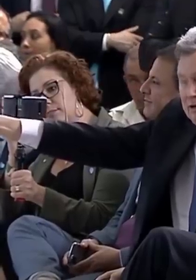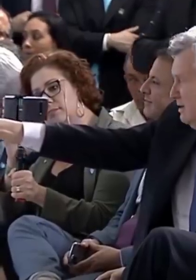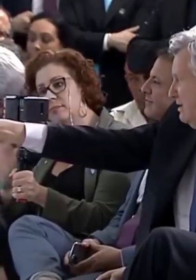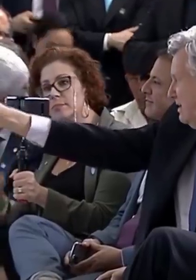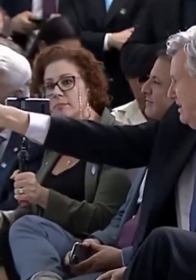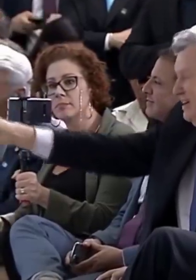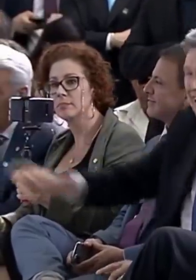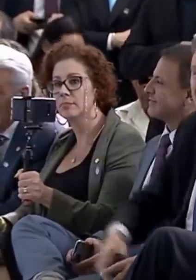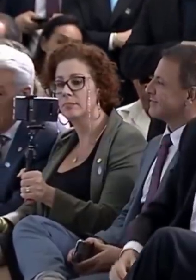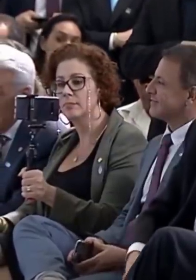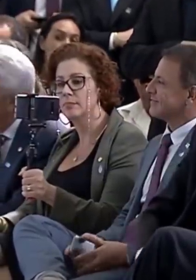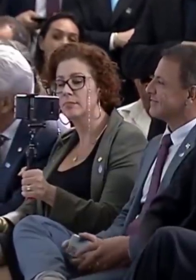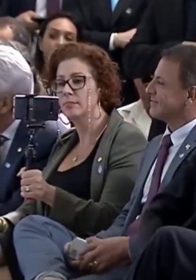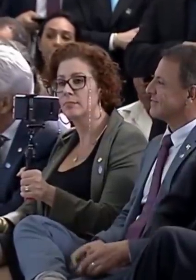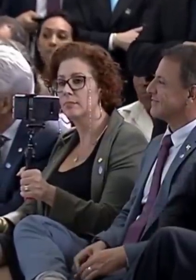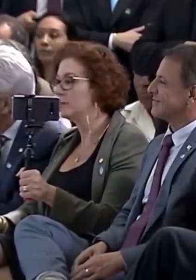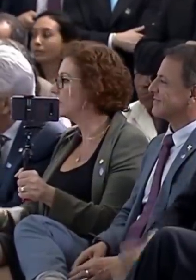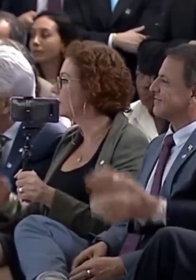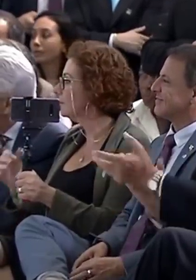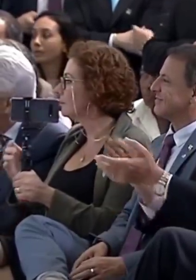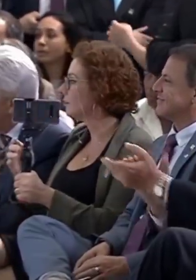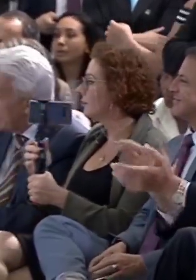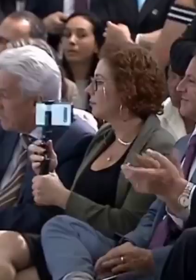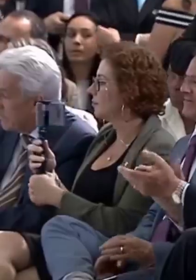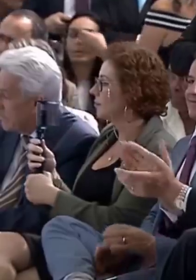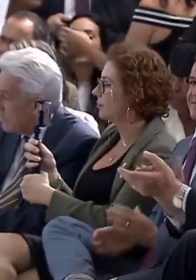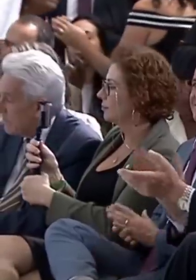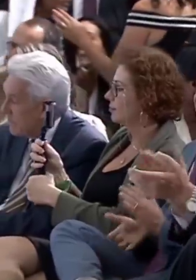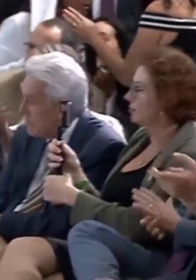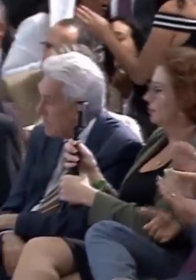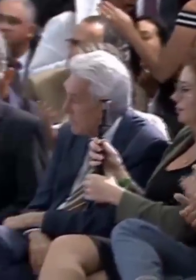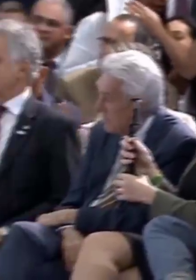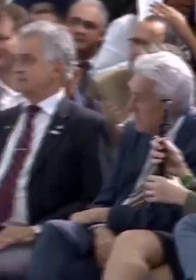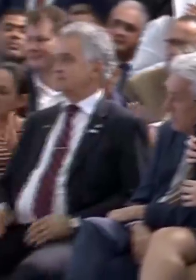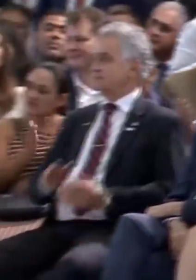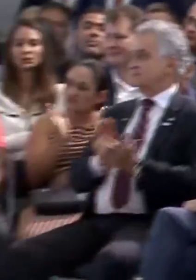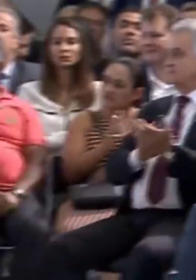Parabéns ao presidente Pérez, que é o ministro Paulinelli. Paulinelli, tá aí. A chegadinha aqui.